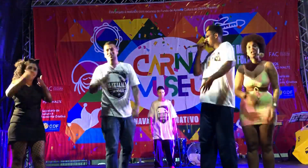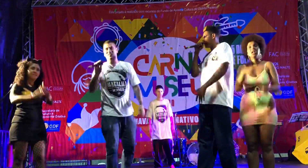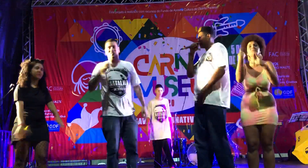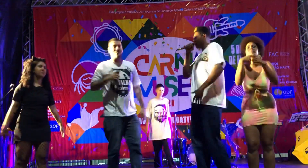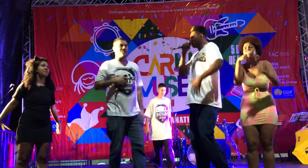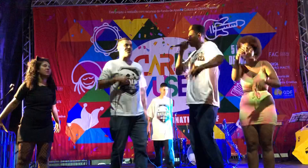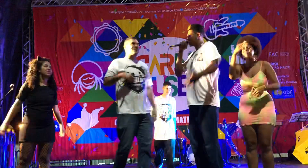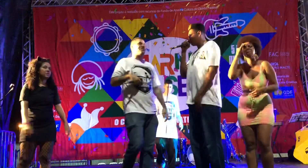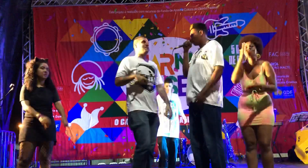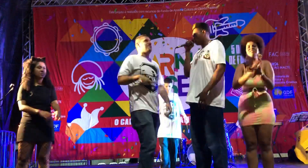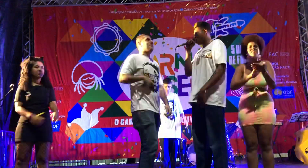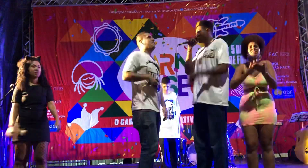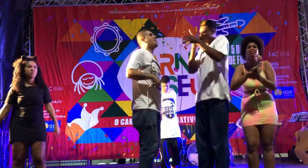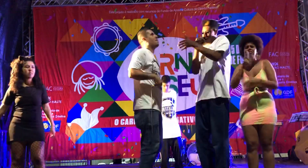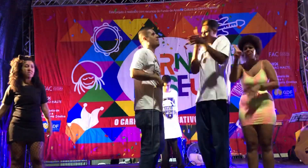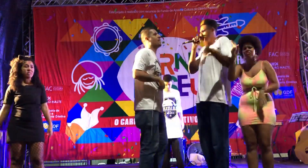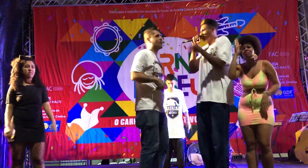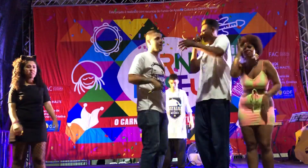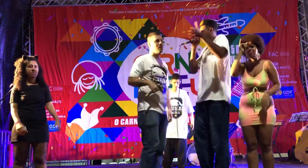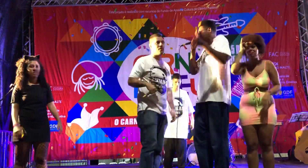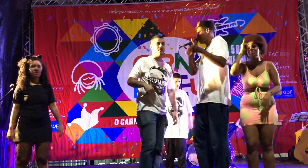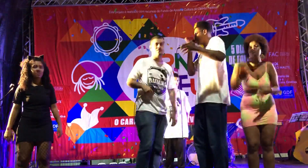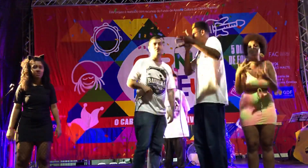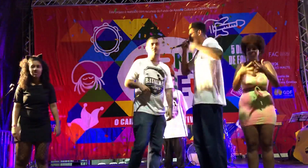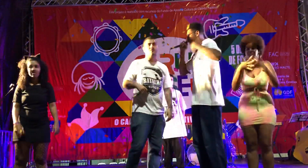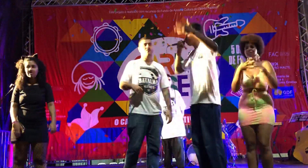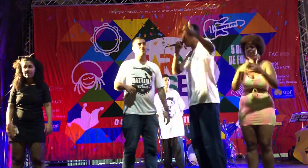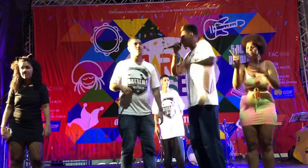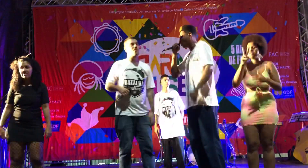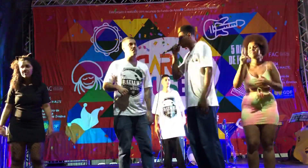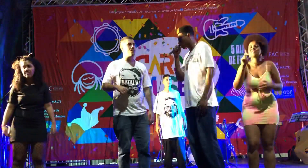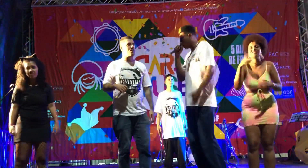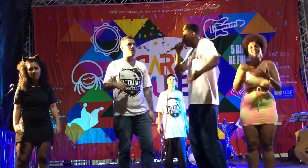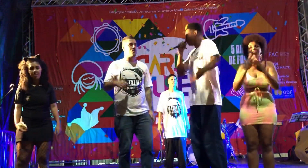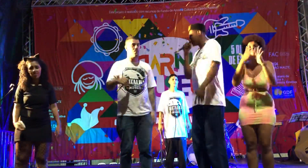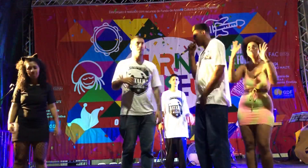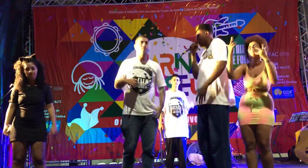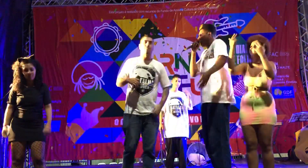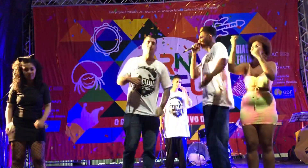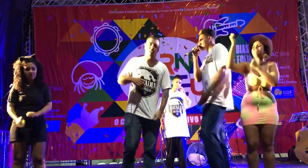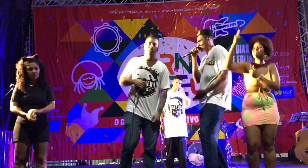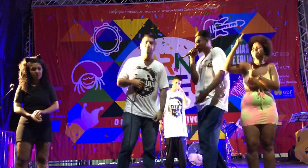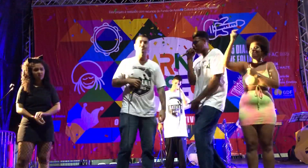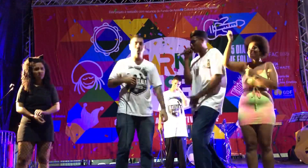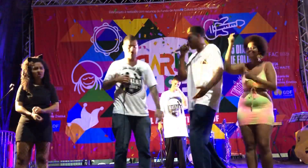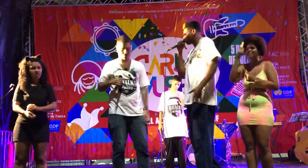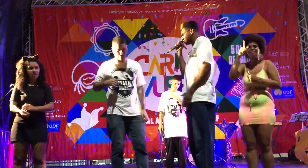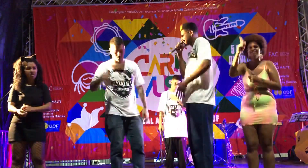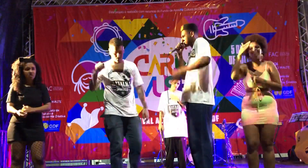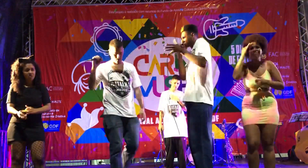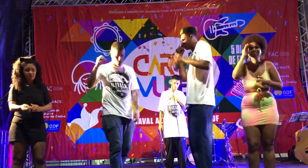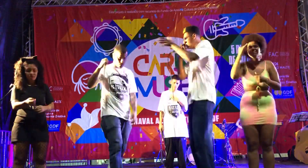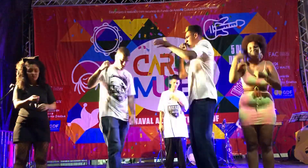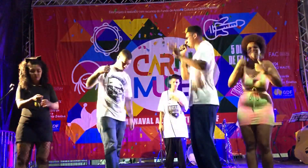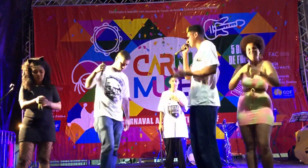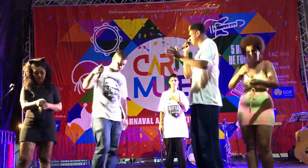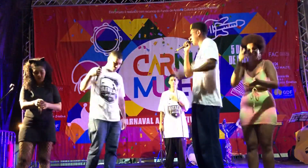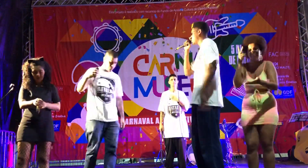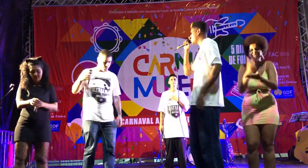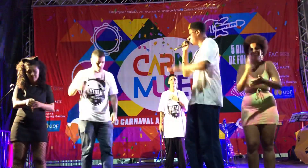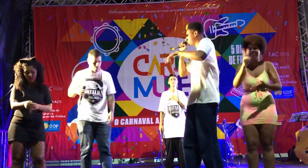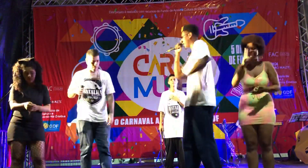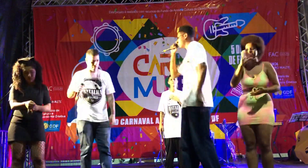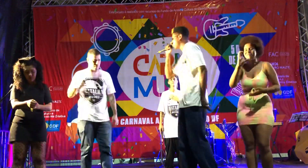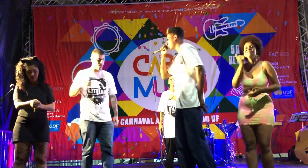porque tu não entendeu, seu mongol. Eu confundi com a vitamina D, eu brilho igual o sol. Mas aí, olha só que agora eu tô na sessão. Vitamina